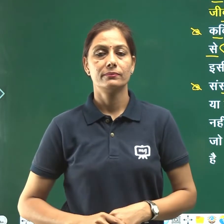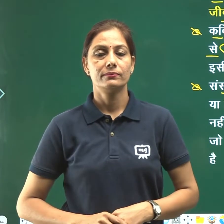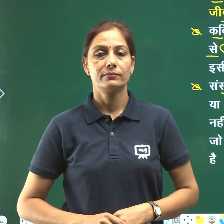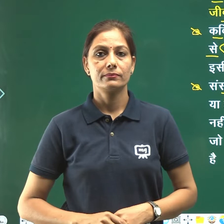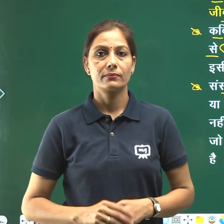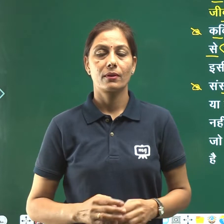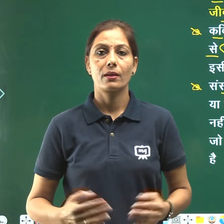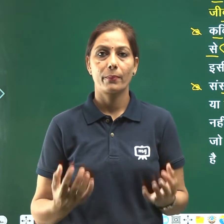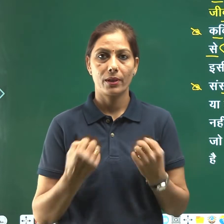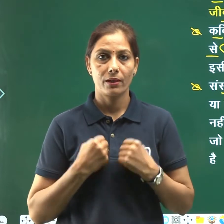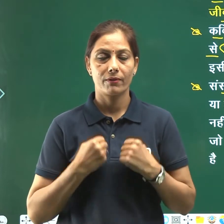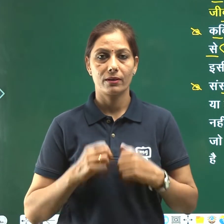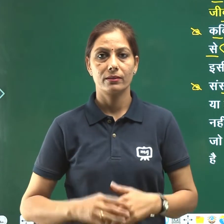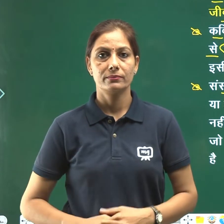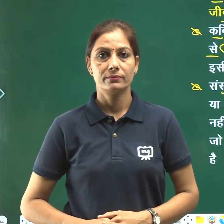मिलने वाले